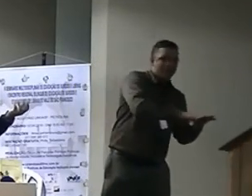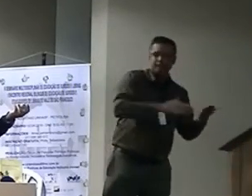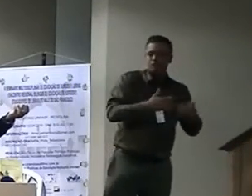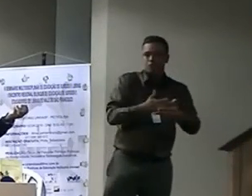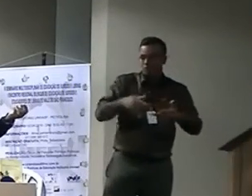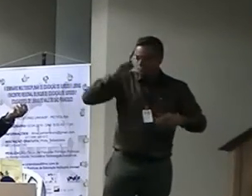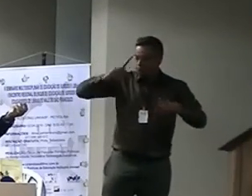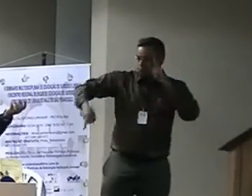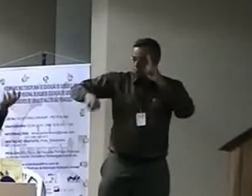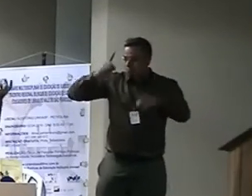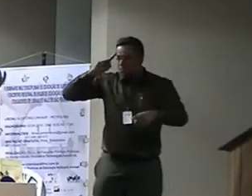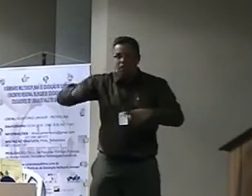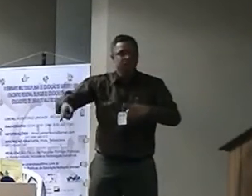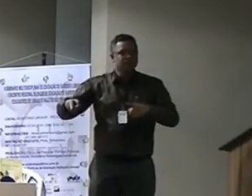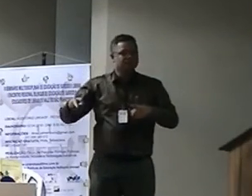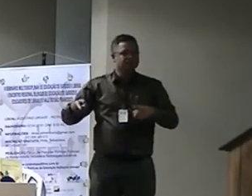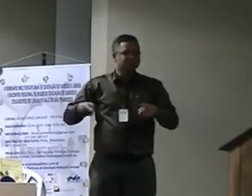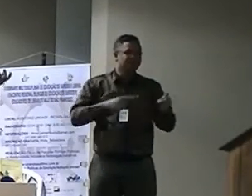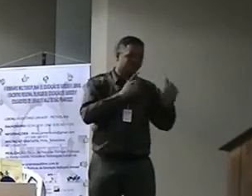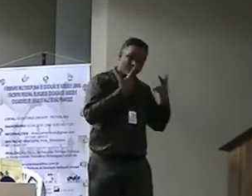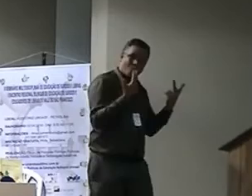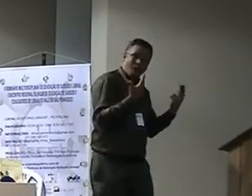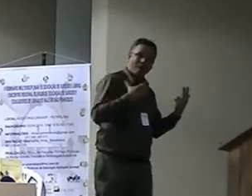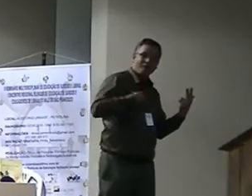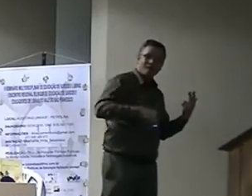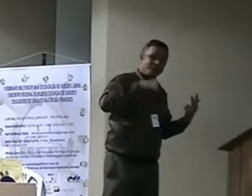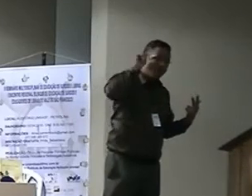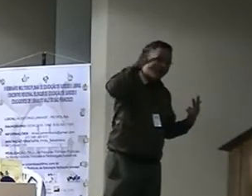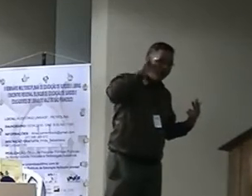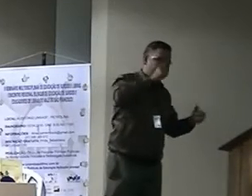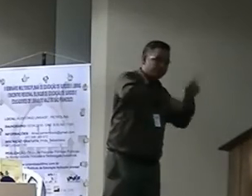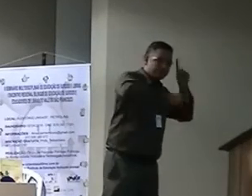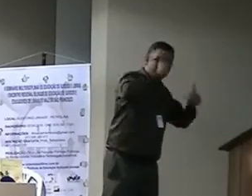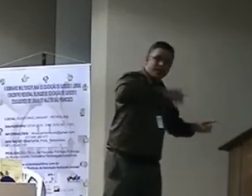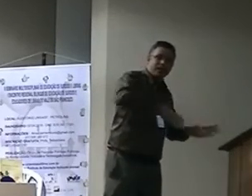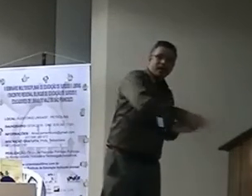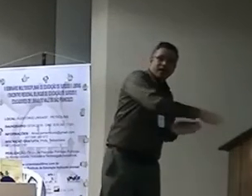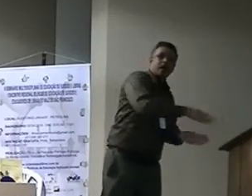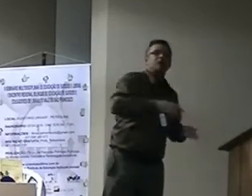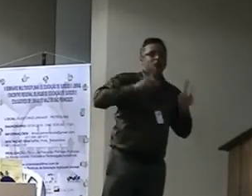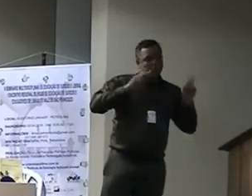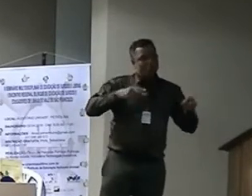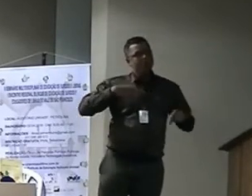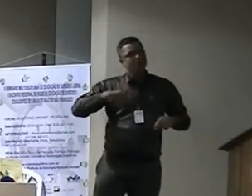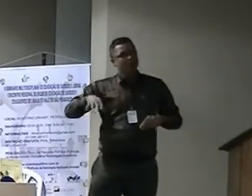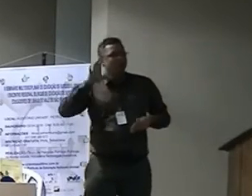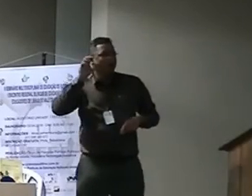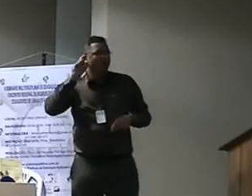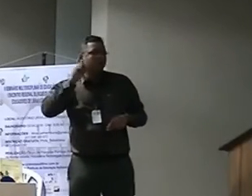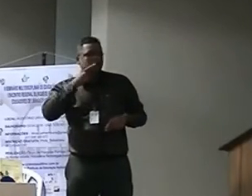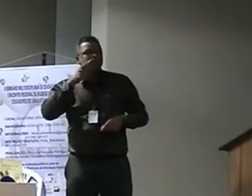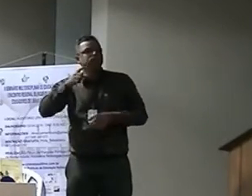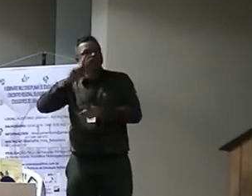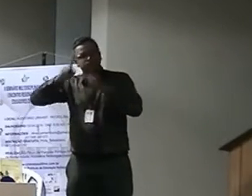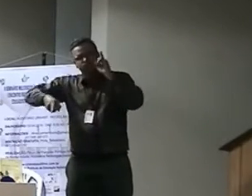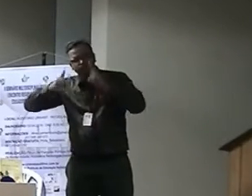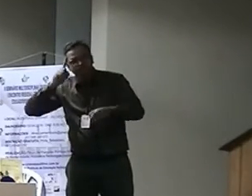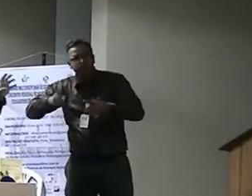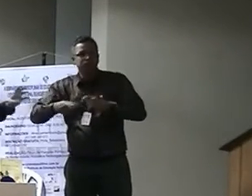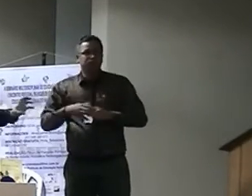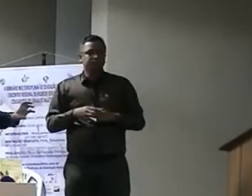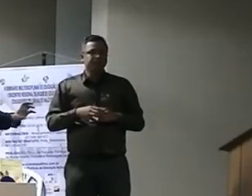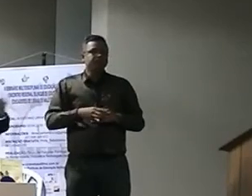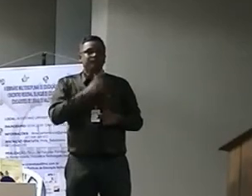priorizar ele, livrando de situações, né? Como se ele fosse